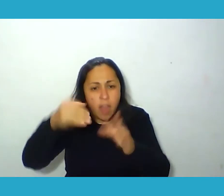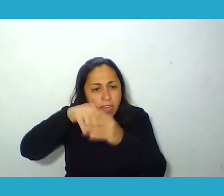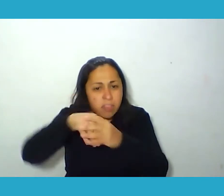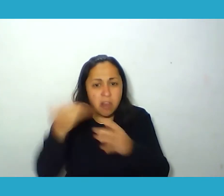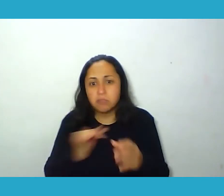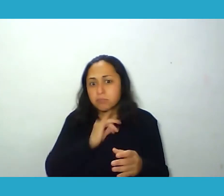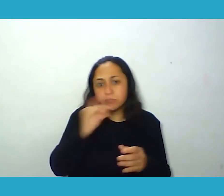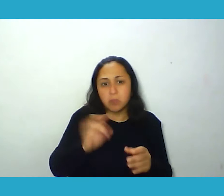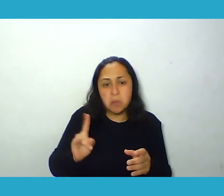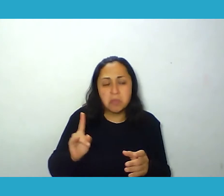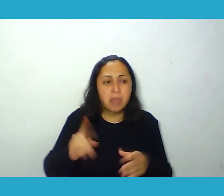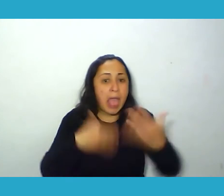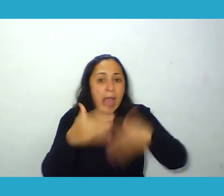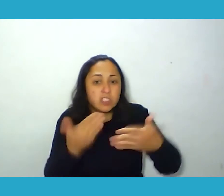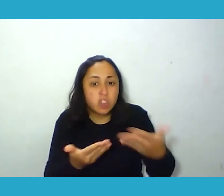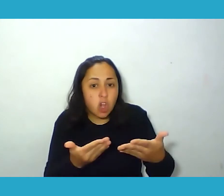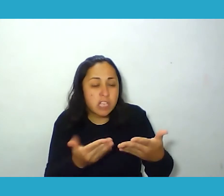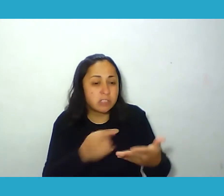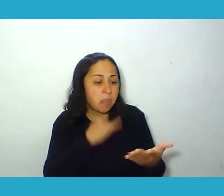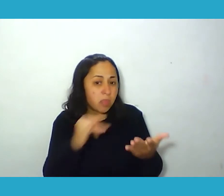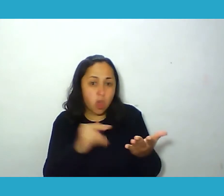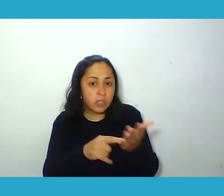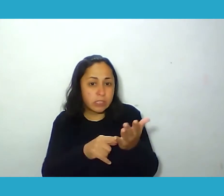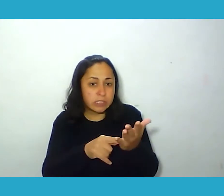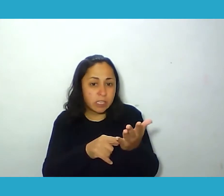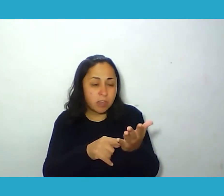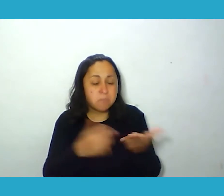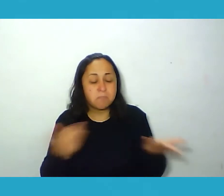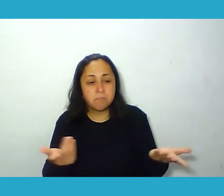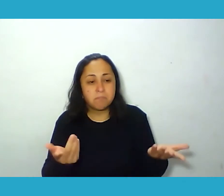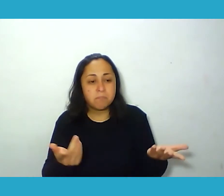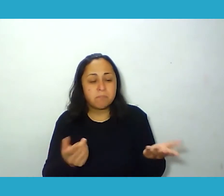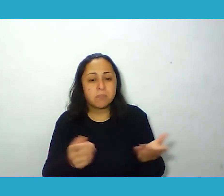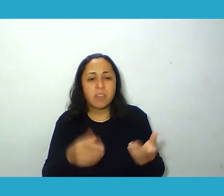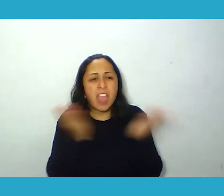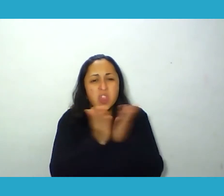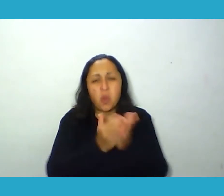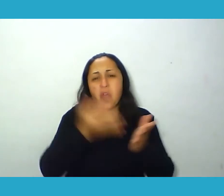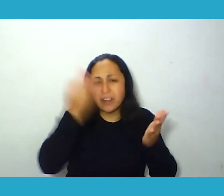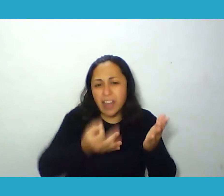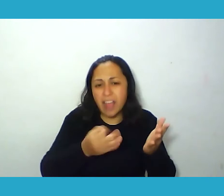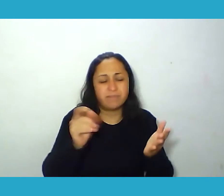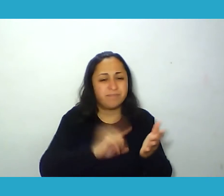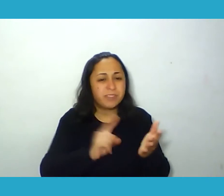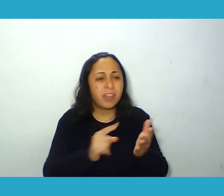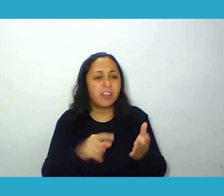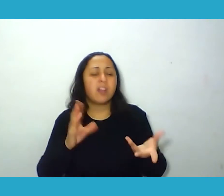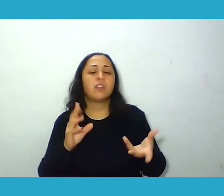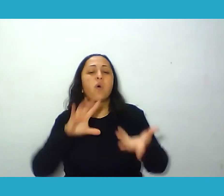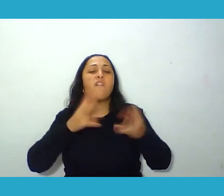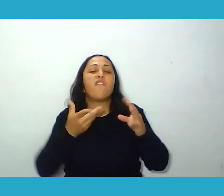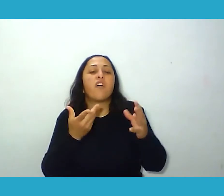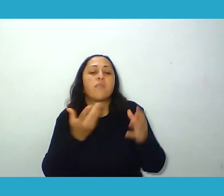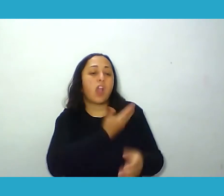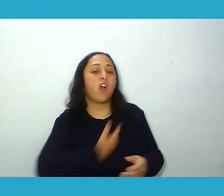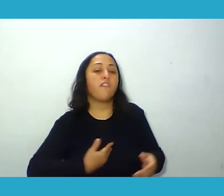Habla en potencial y no brinda acciones que se tomarán en función de la obra. No cita estudios reales. Explica que se trata de una forma